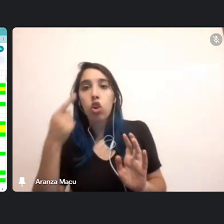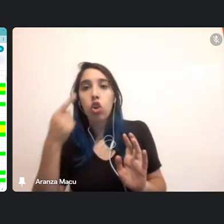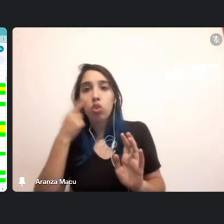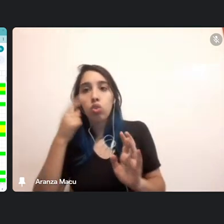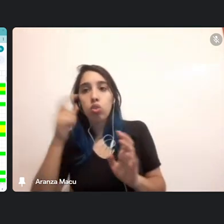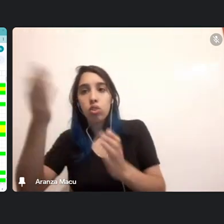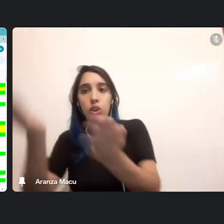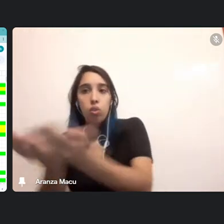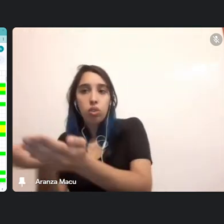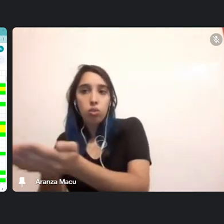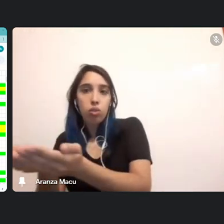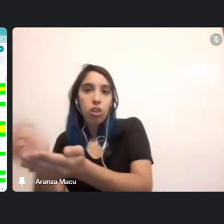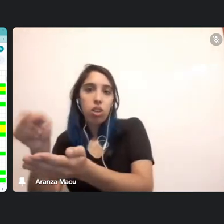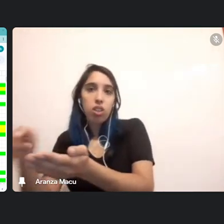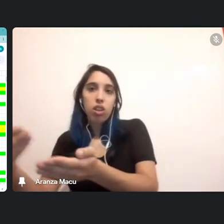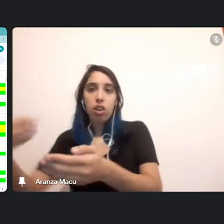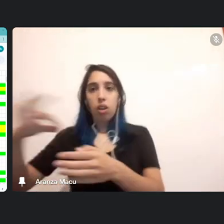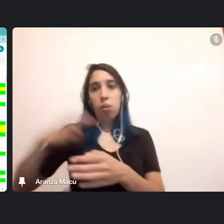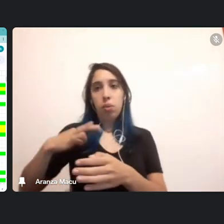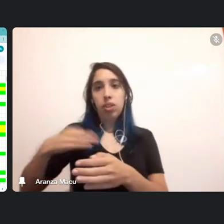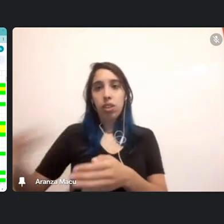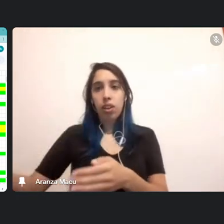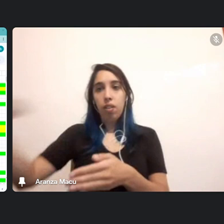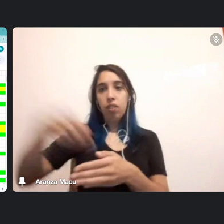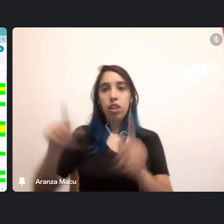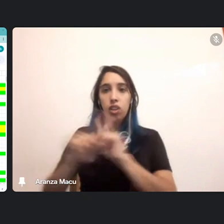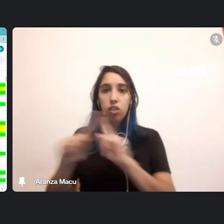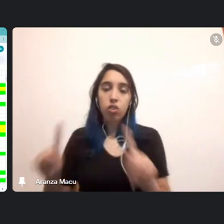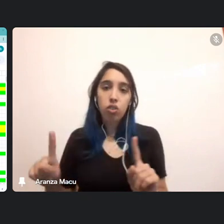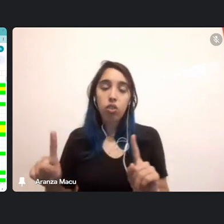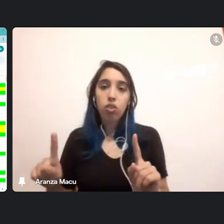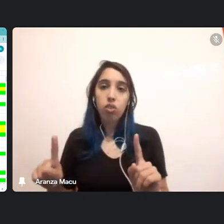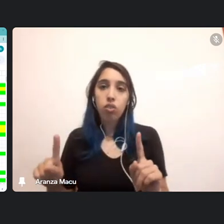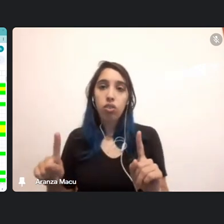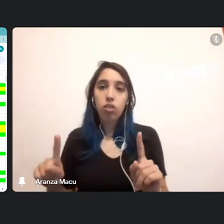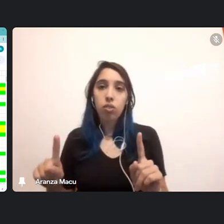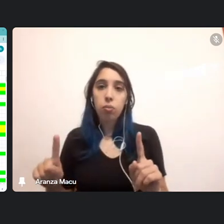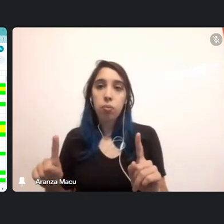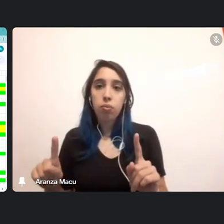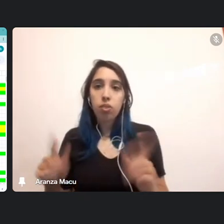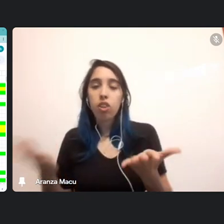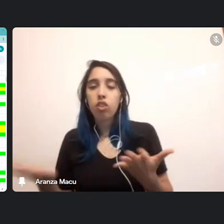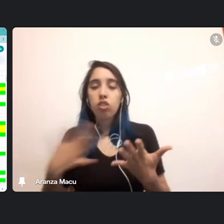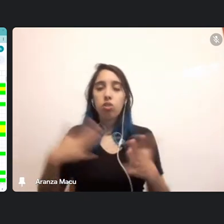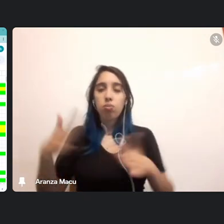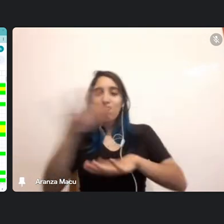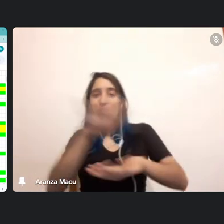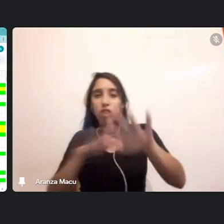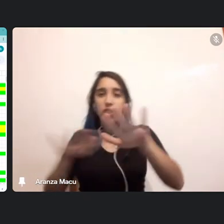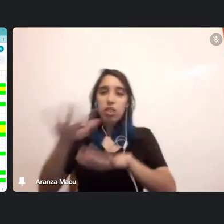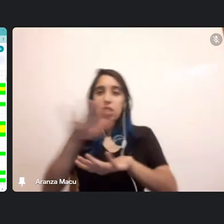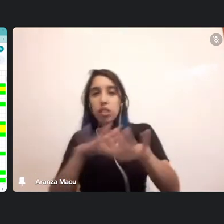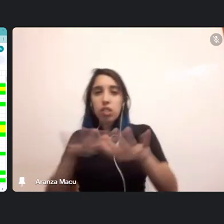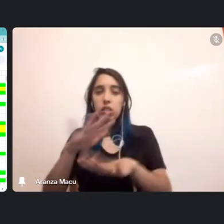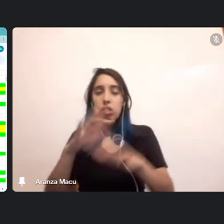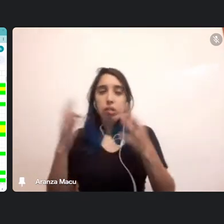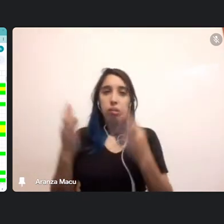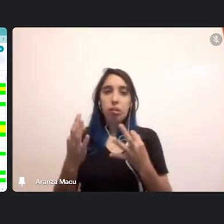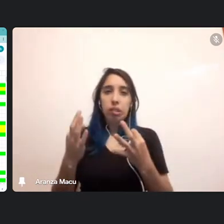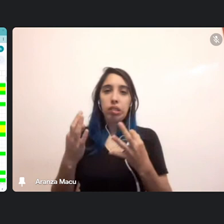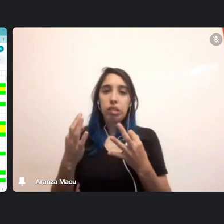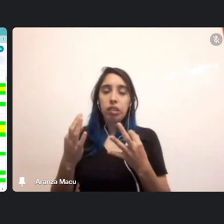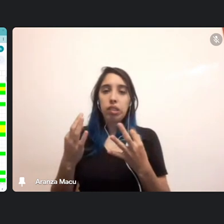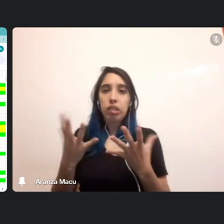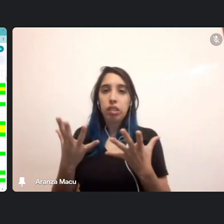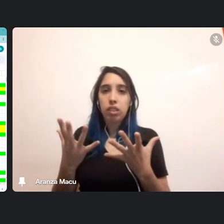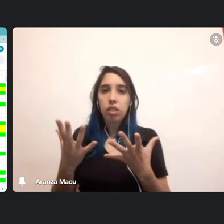avise, porque entonces voy también con el tema de la organización del examen y de todo, cambia mucho en tener